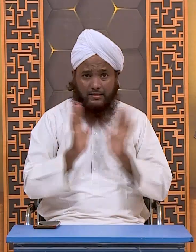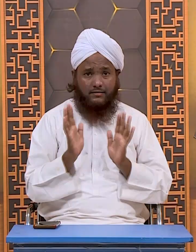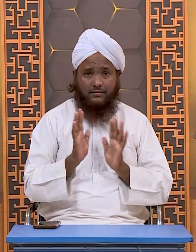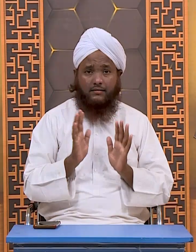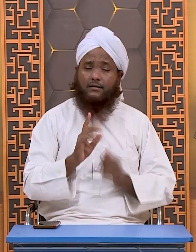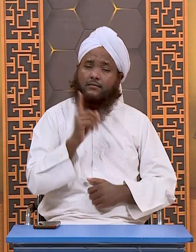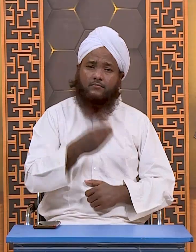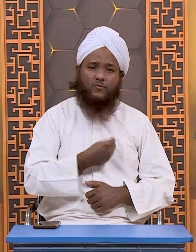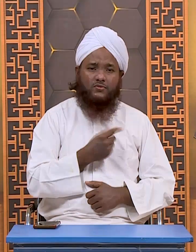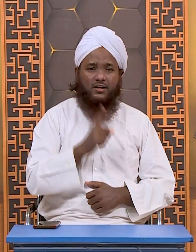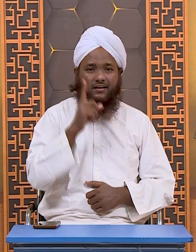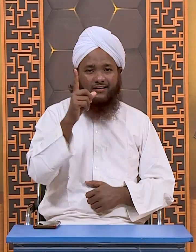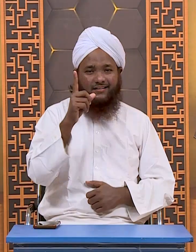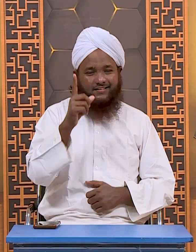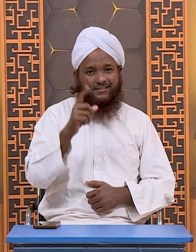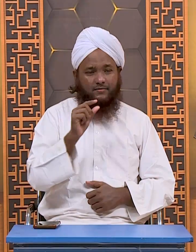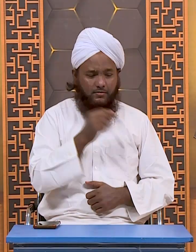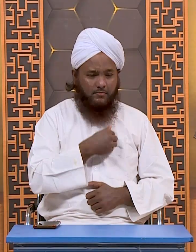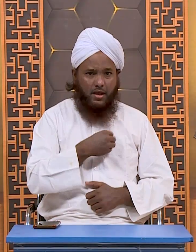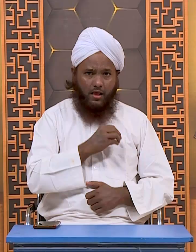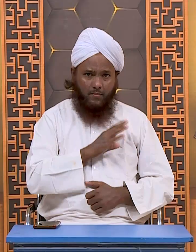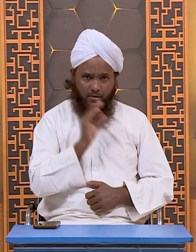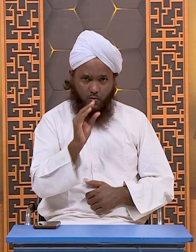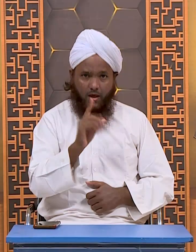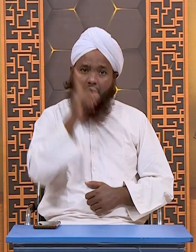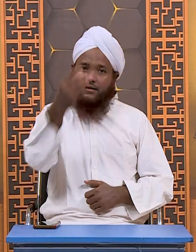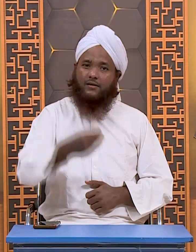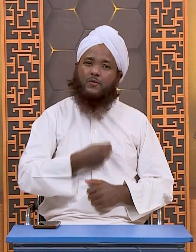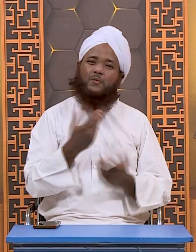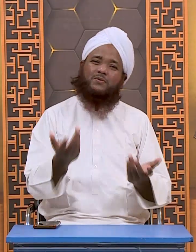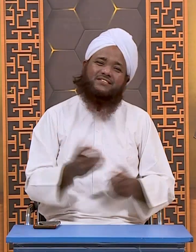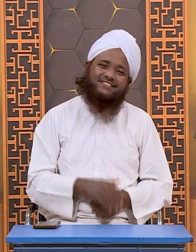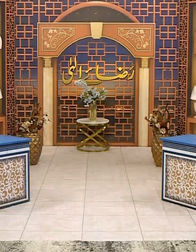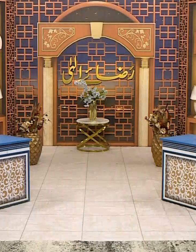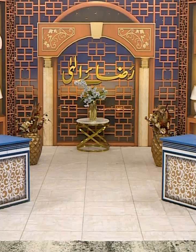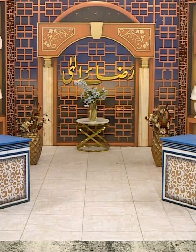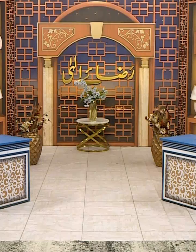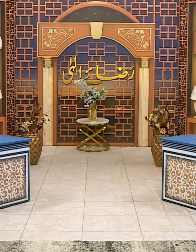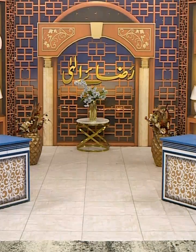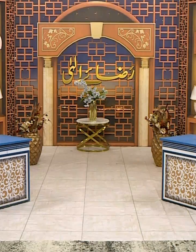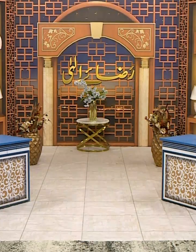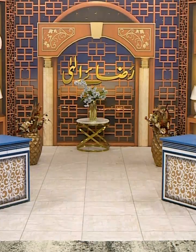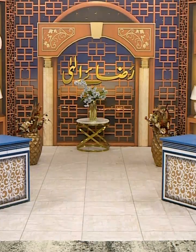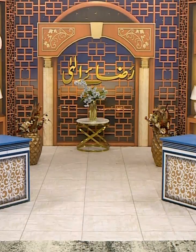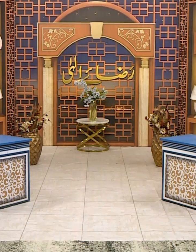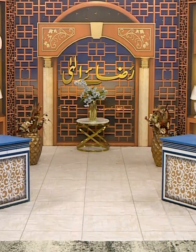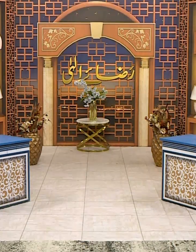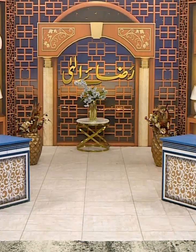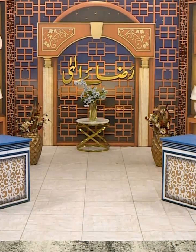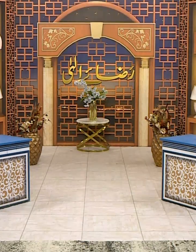اللہ بھی اس کے تھوڑے عمل پر راضی ہو جاتا ہے. سبحان اللہ. جو اللہ کے تھوڑے رزق پہ راضی ہو جائے گا اللہ بھی اس کے قیامت والے